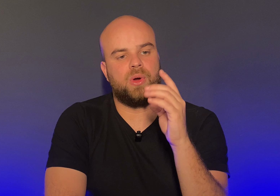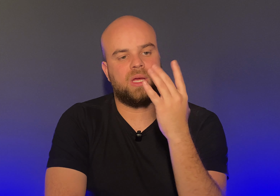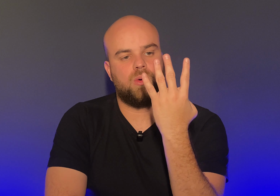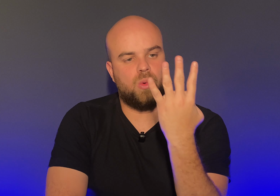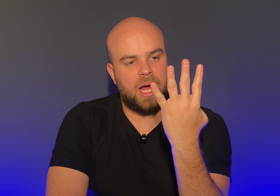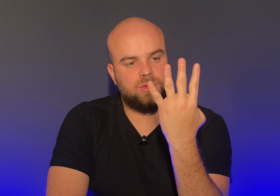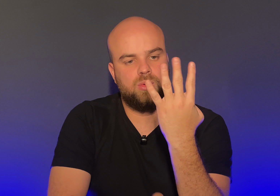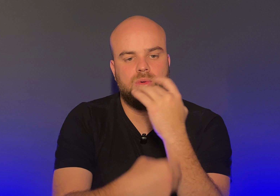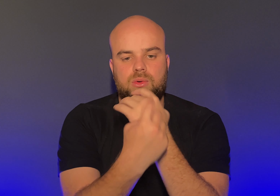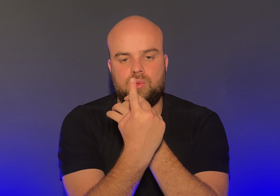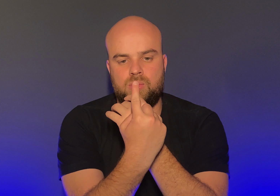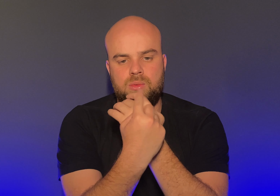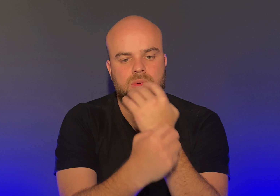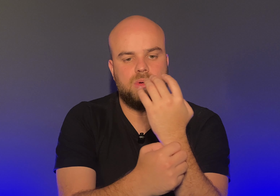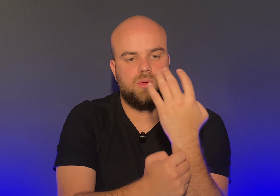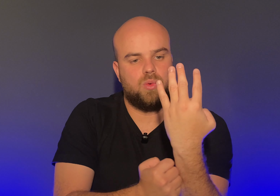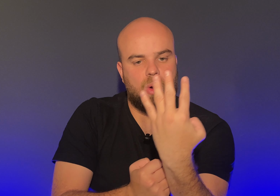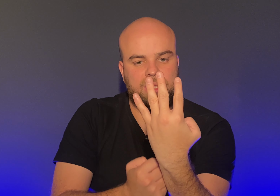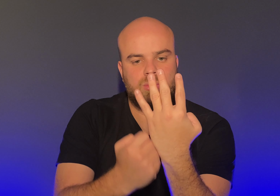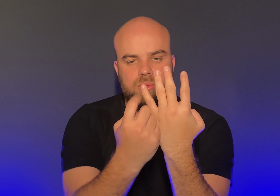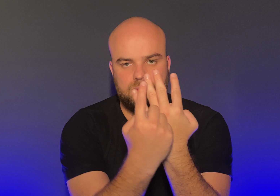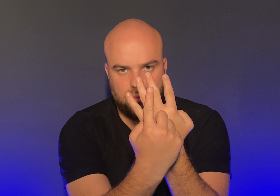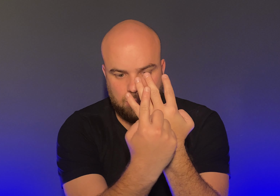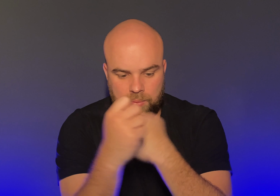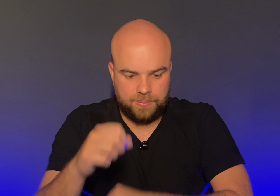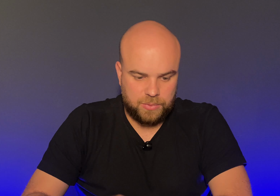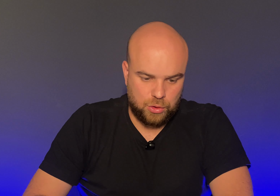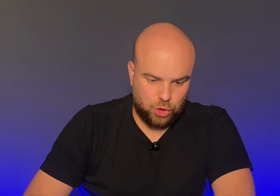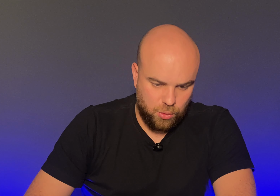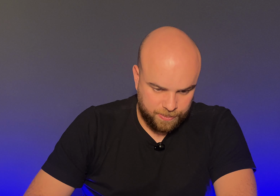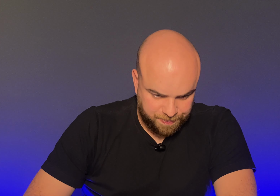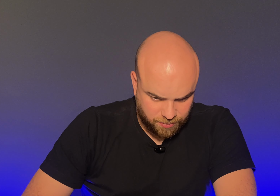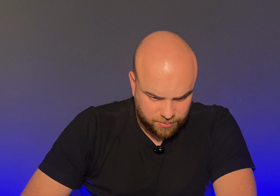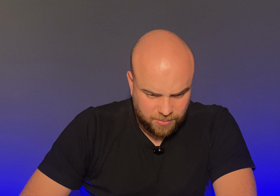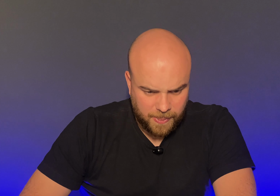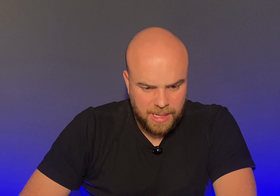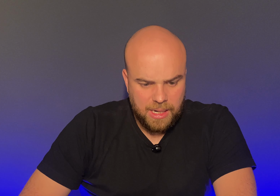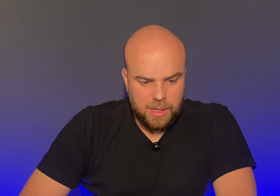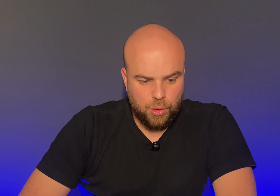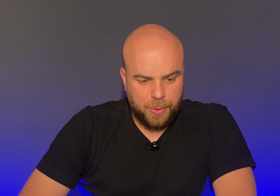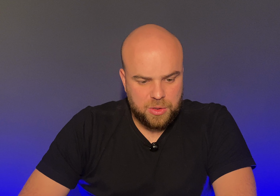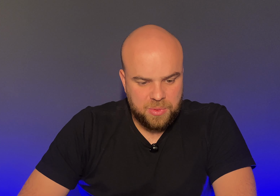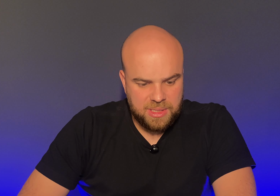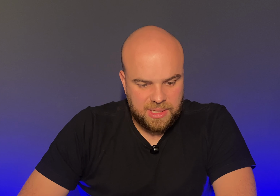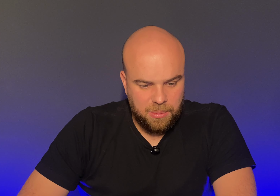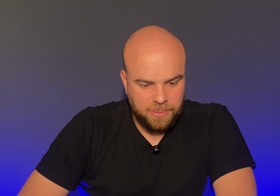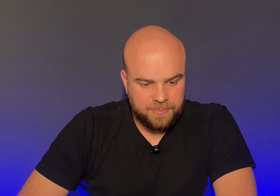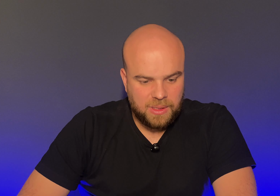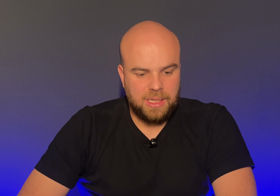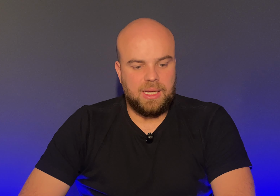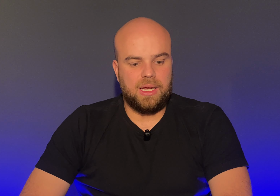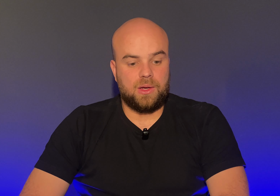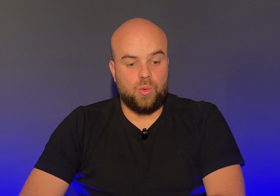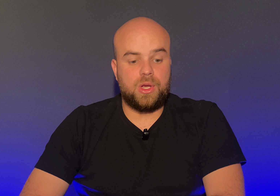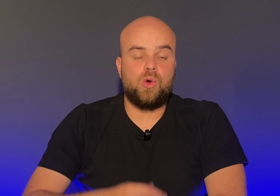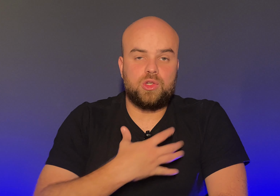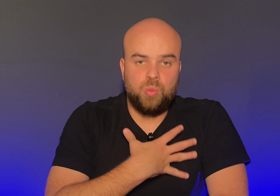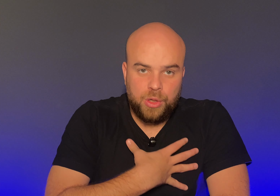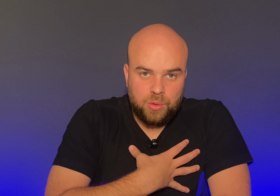compõem quatro um quatro um Show o próximo sistema o que eu gosto muito